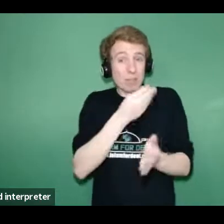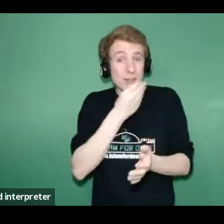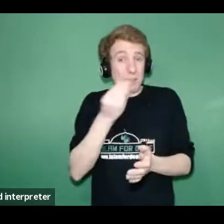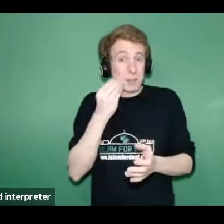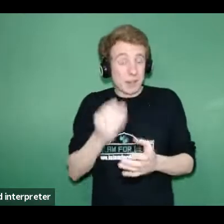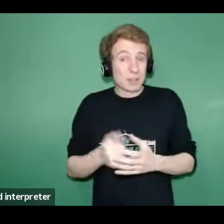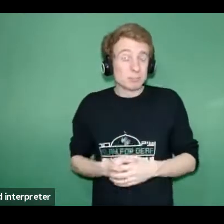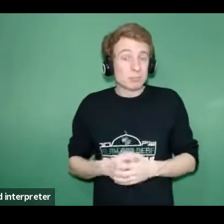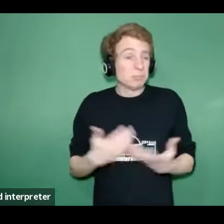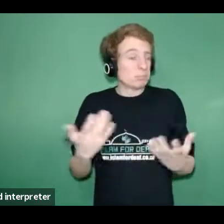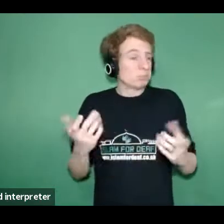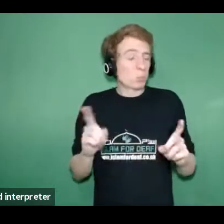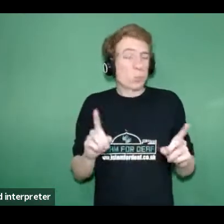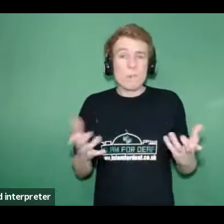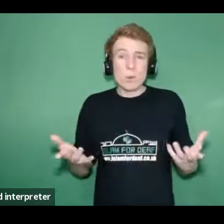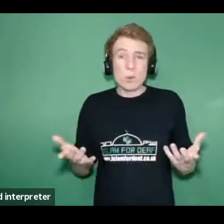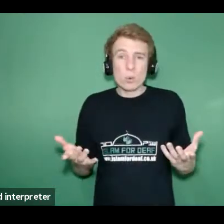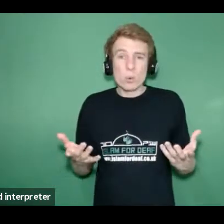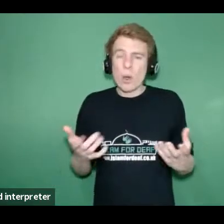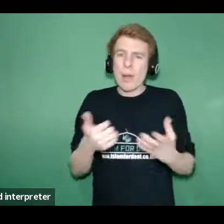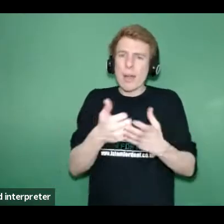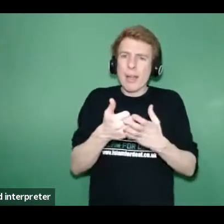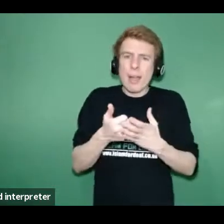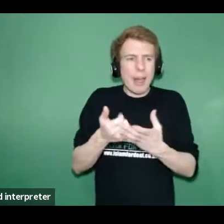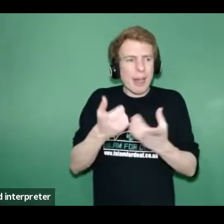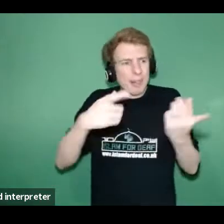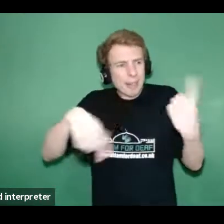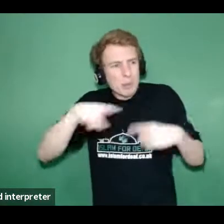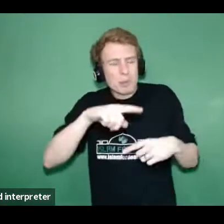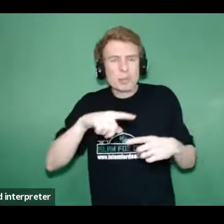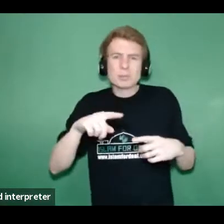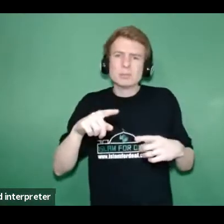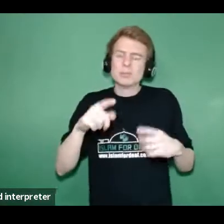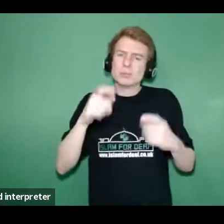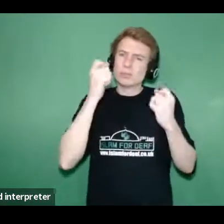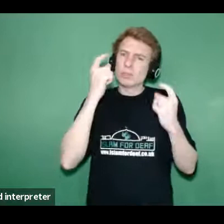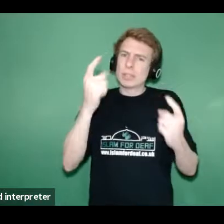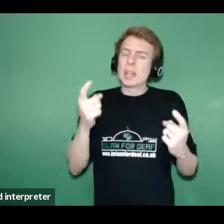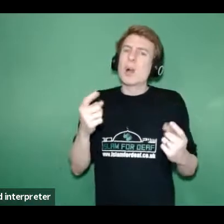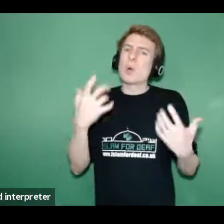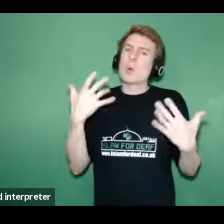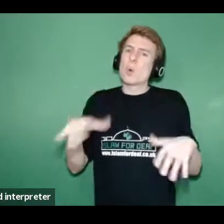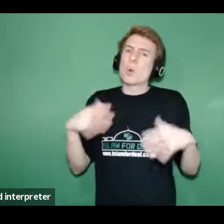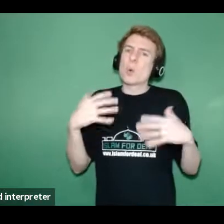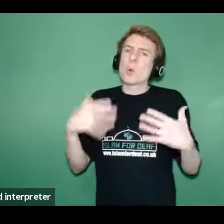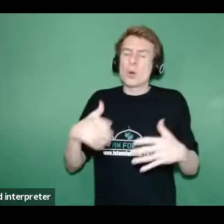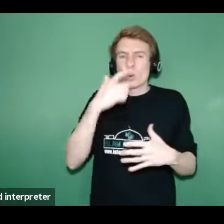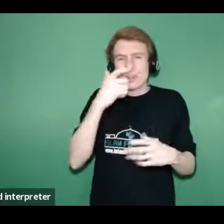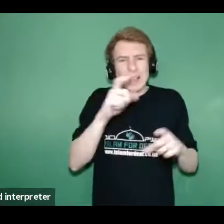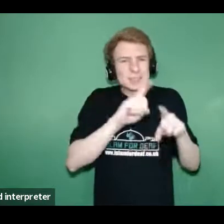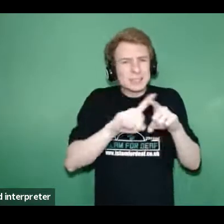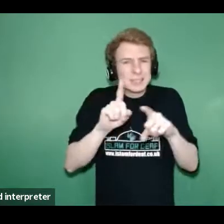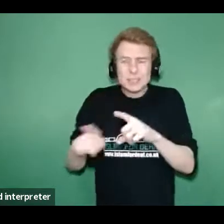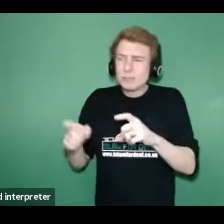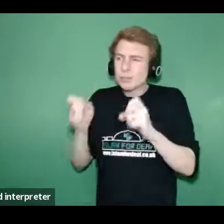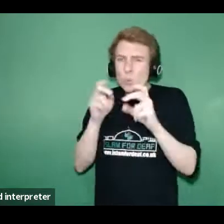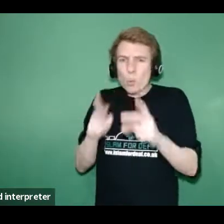advantage of the various types of worship of Allah the Most High that we can perform.